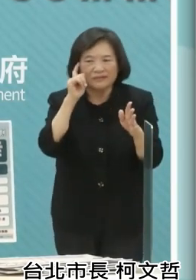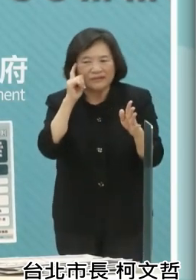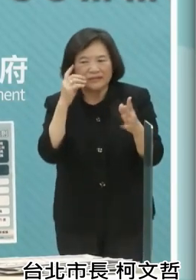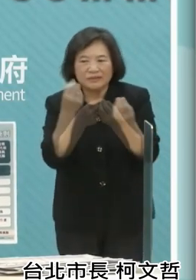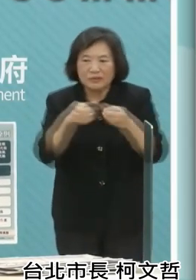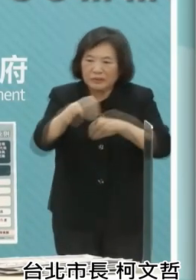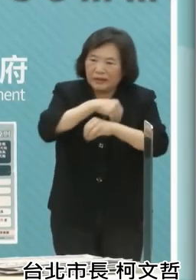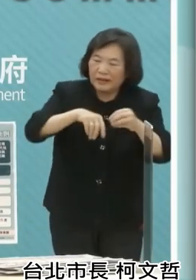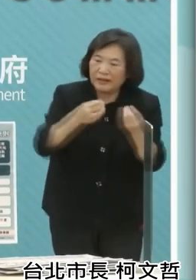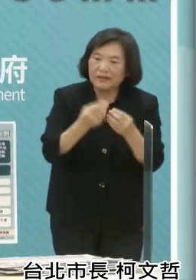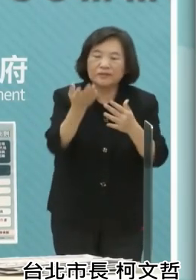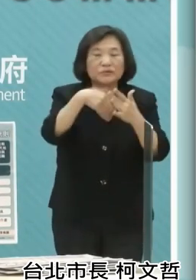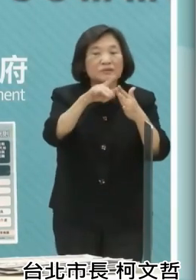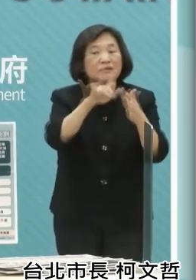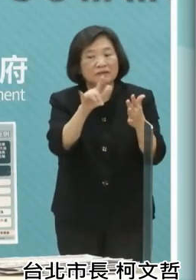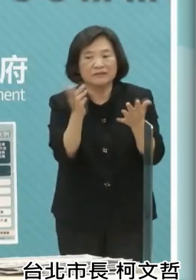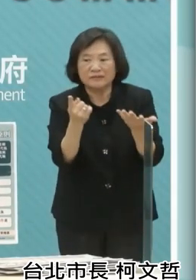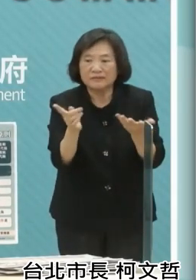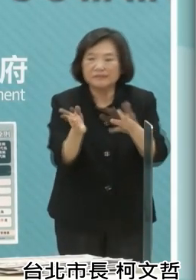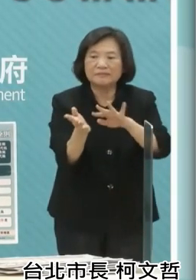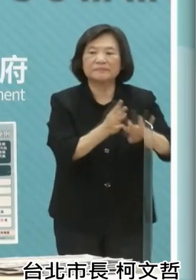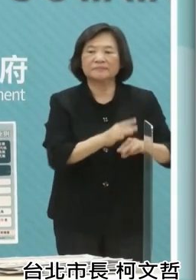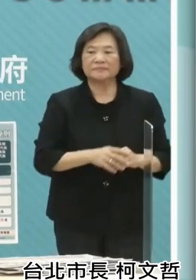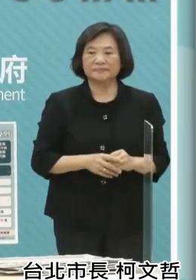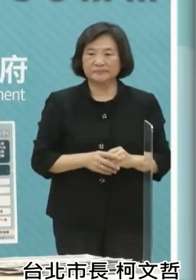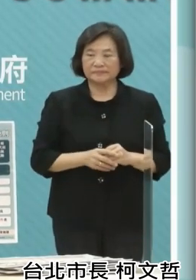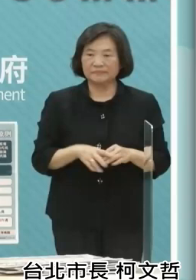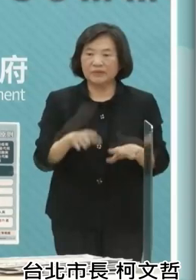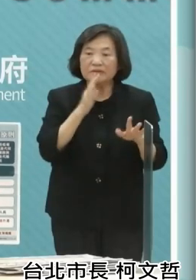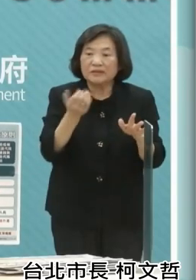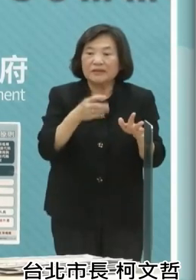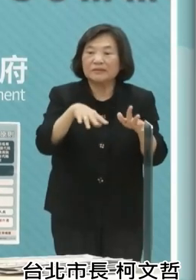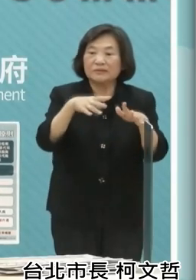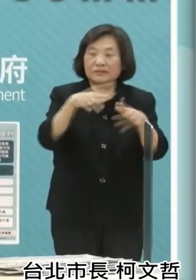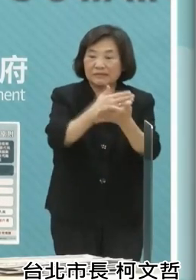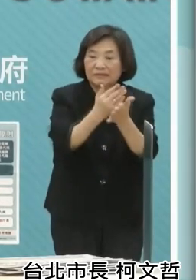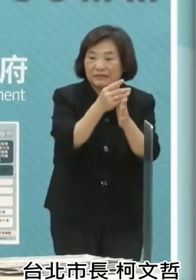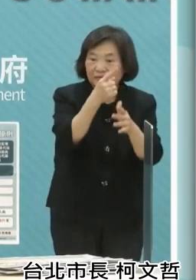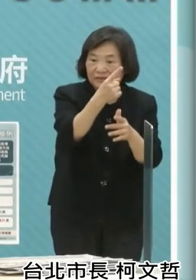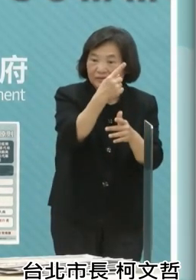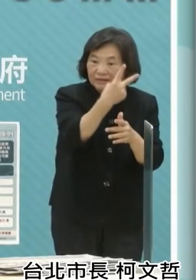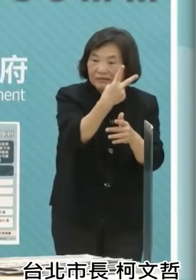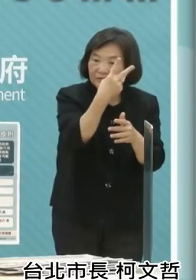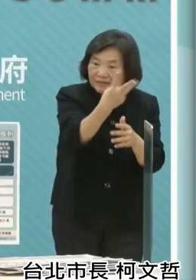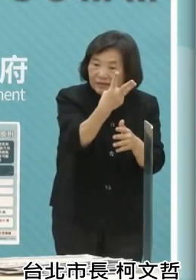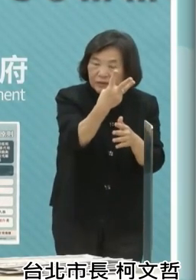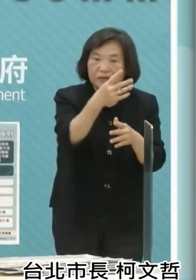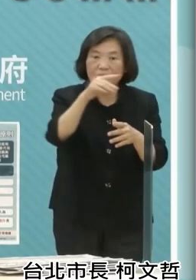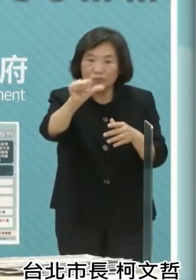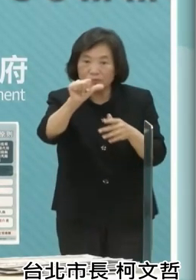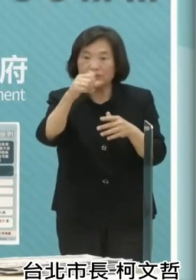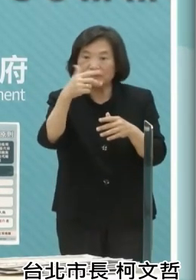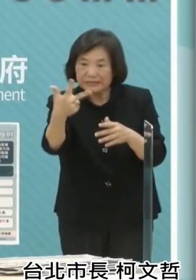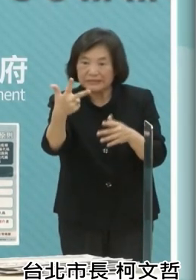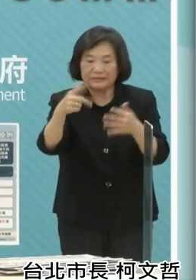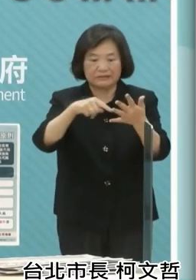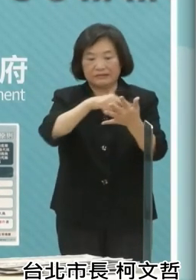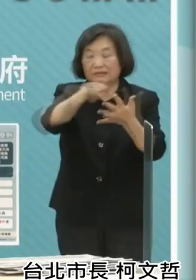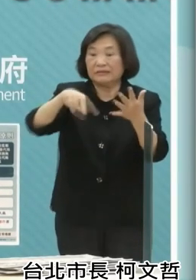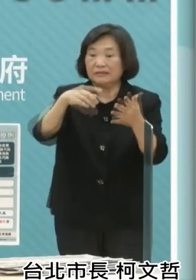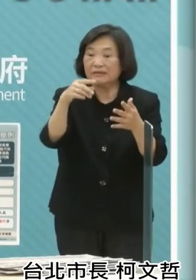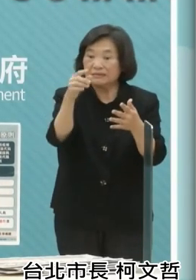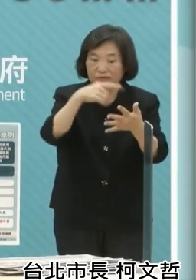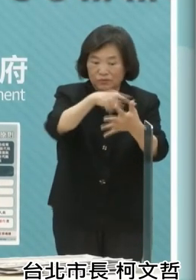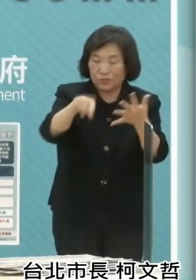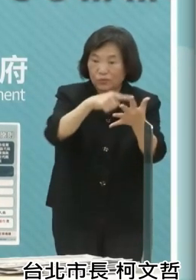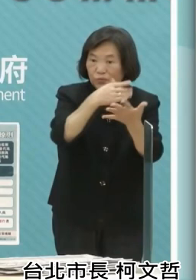1、2、3、5、7类，你知道哦，以前打疫苗的所谓公卫疫苗的1、2、3、5、7类，这个全部要适用我们台北市的一个新的法令，就是说这